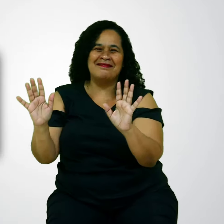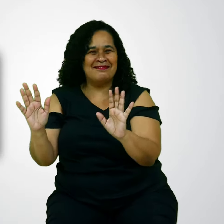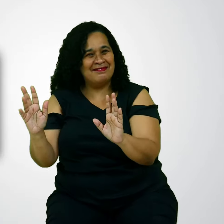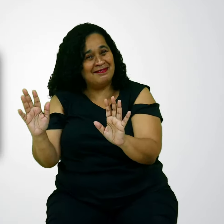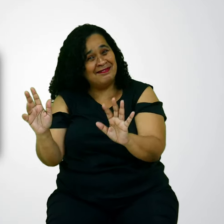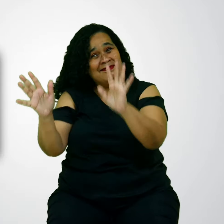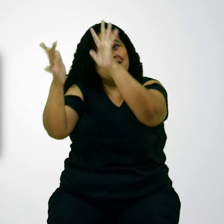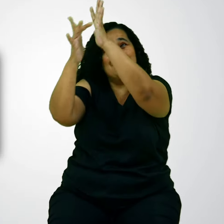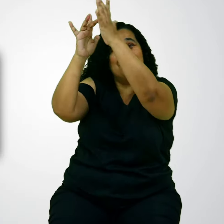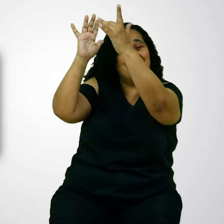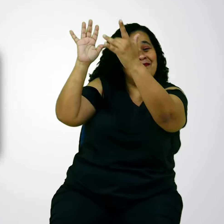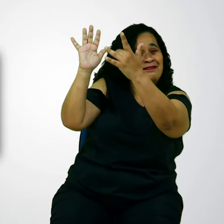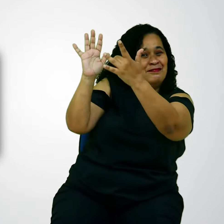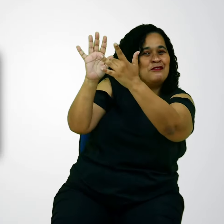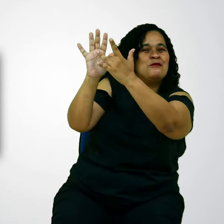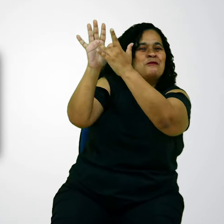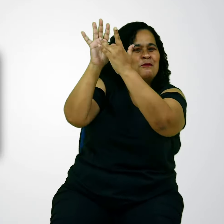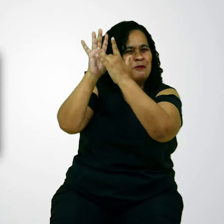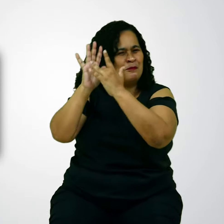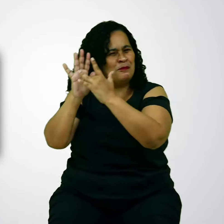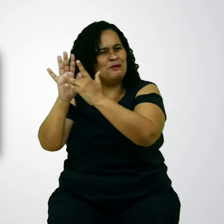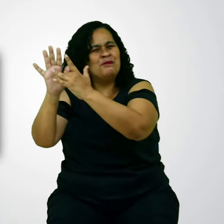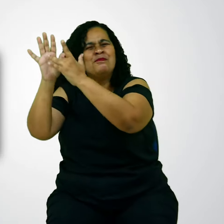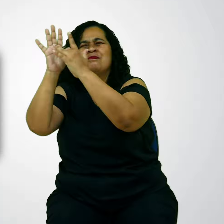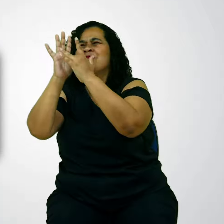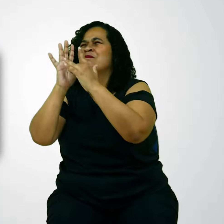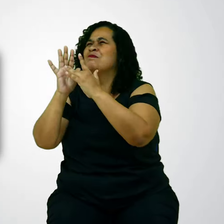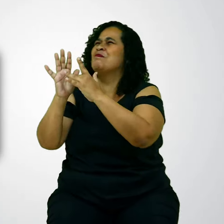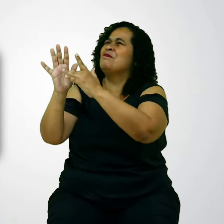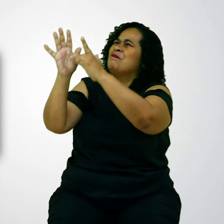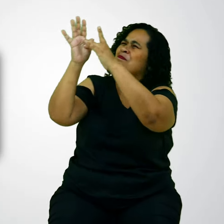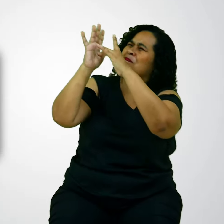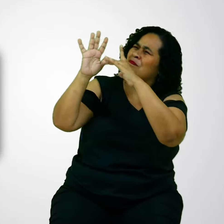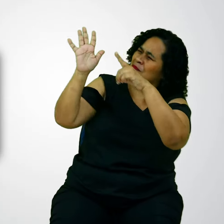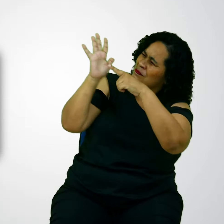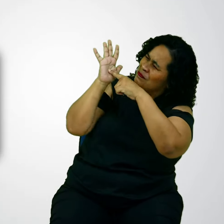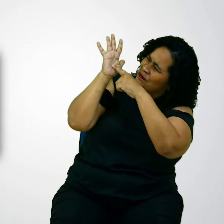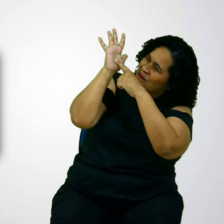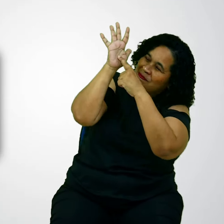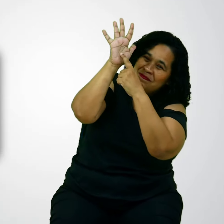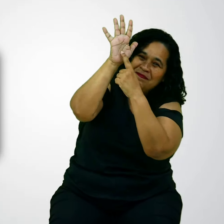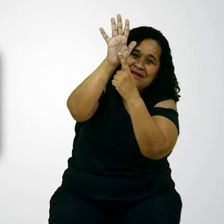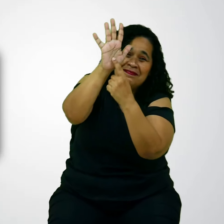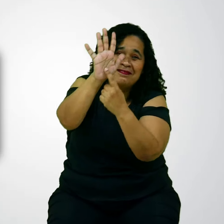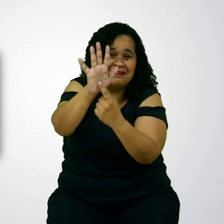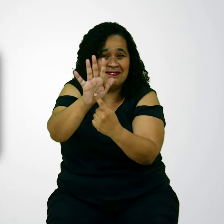glória, pois Ele se faz presente